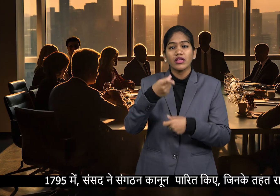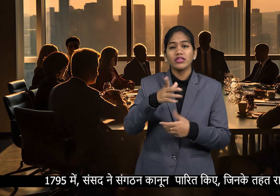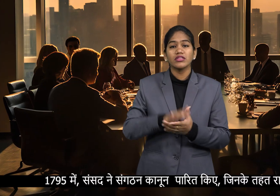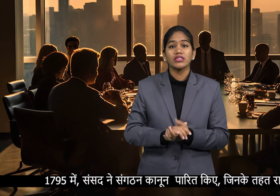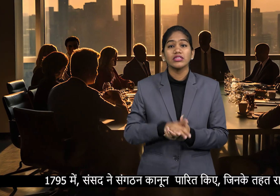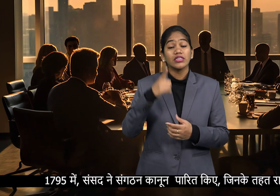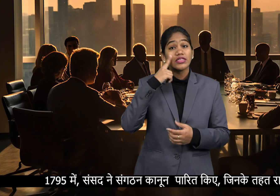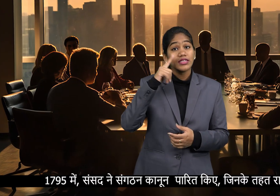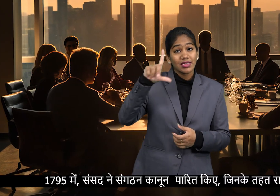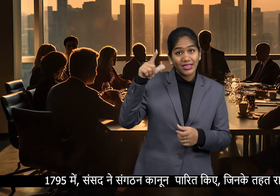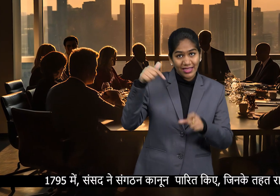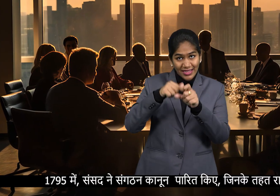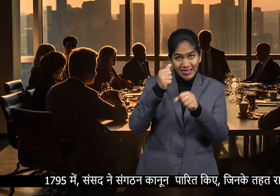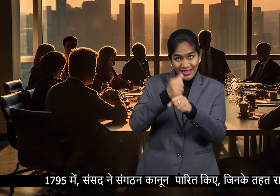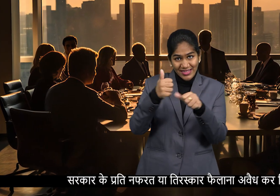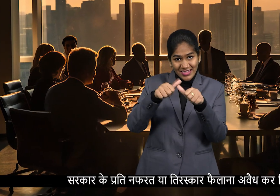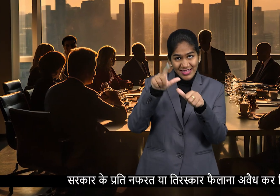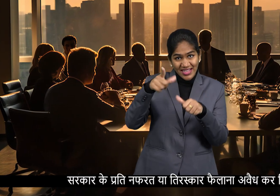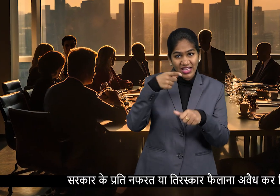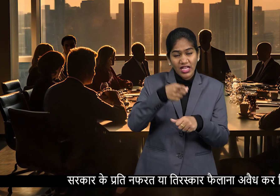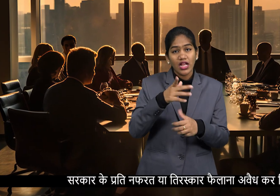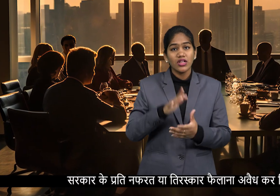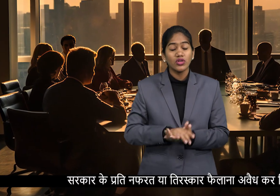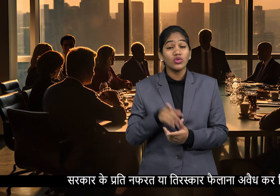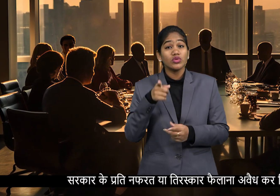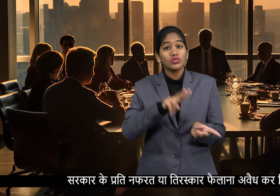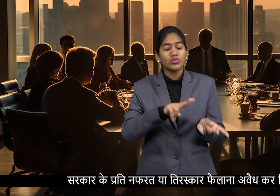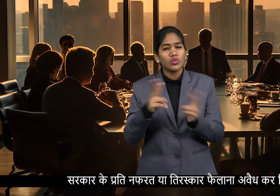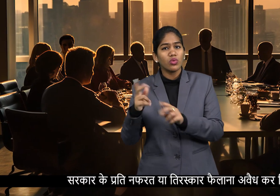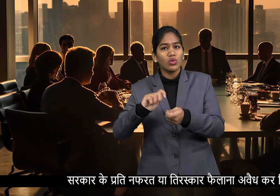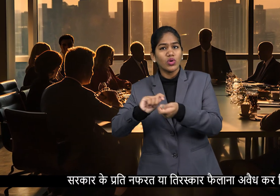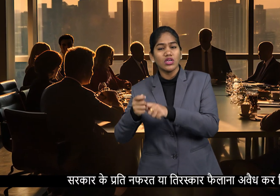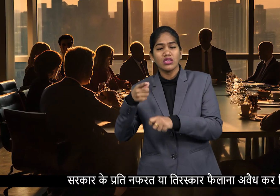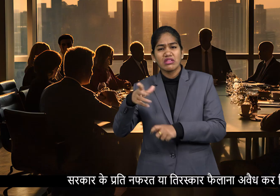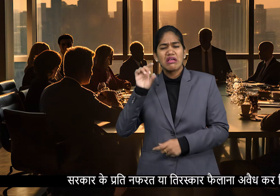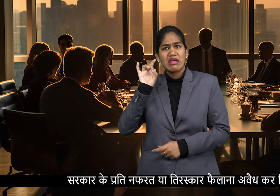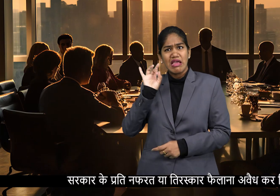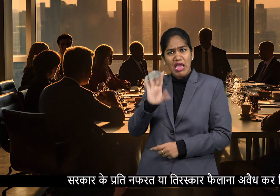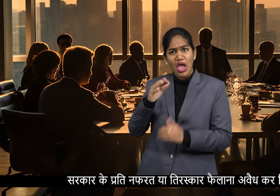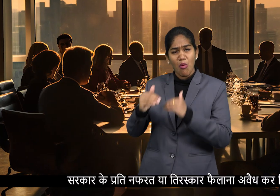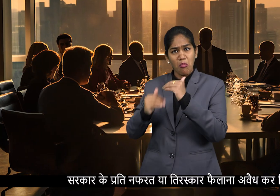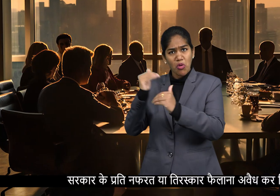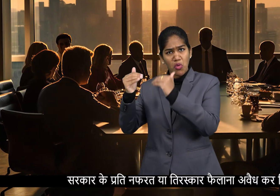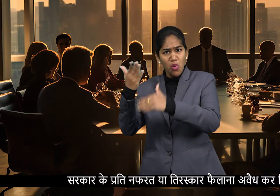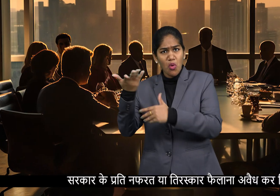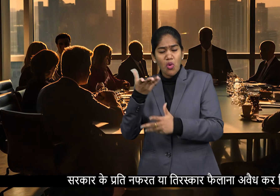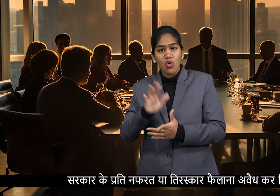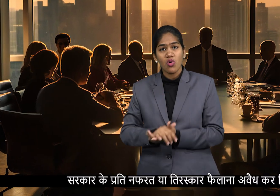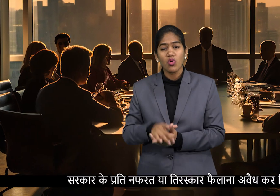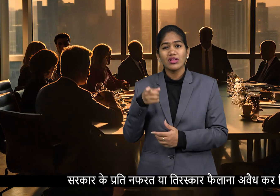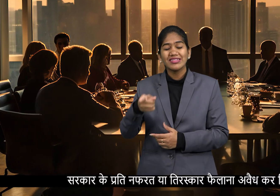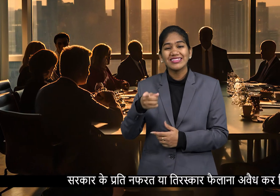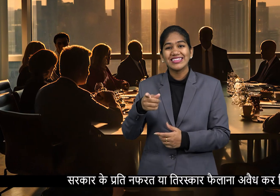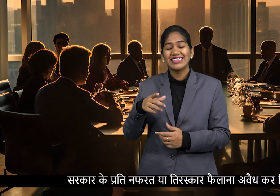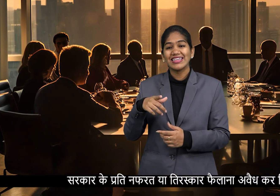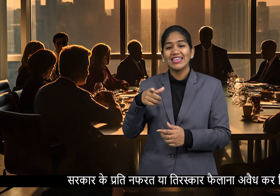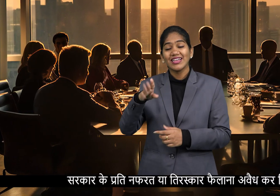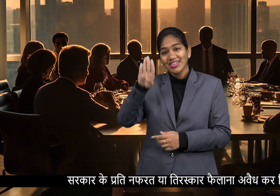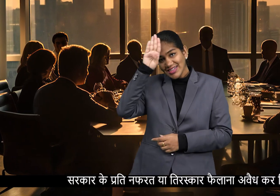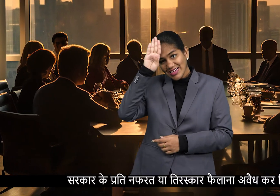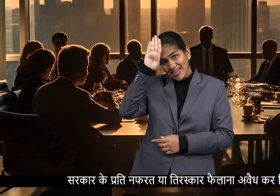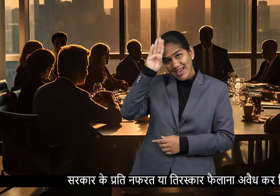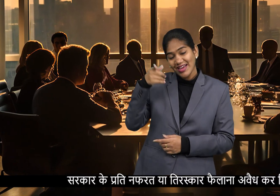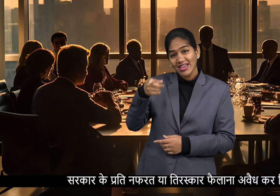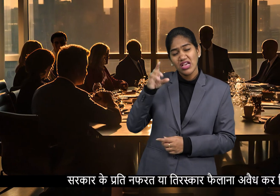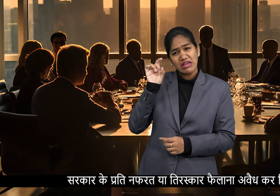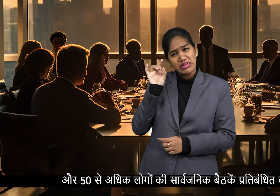राजा, संविधान या सरकार के प्रति नफरत या तिरस्कार फैलाना अवैध